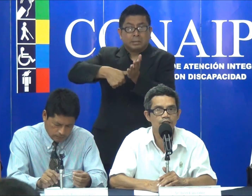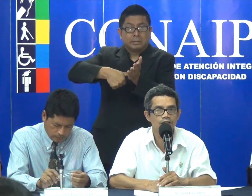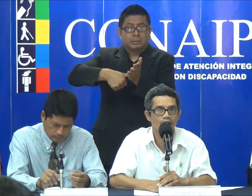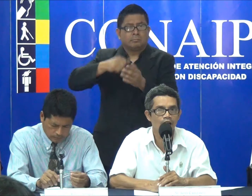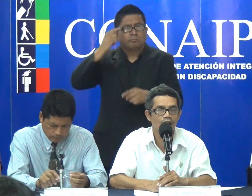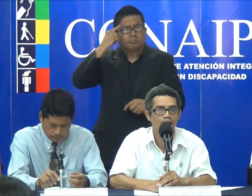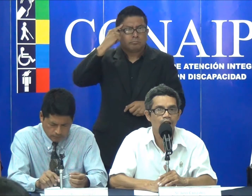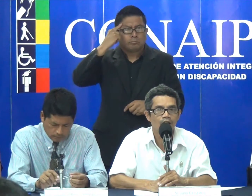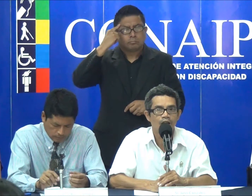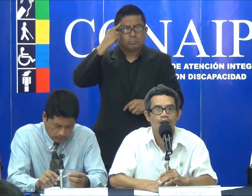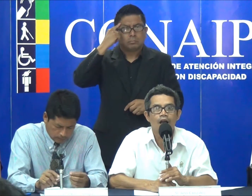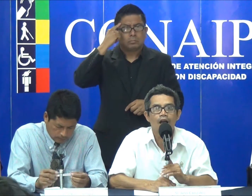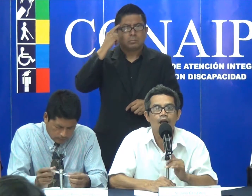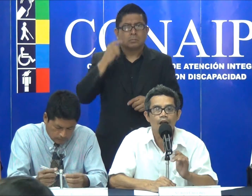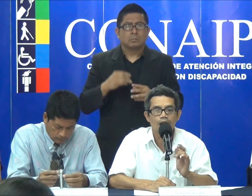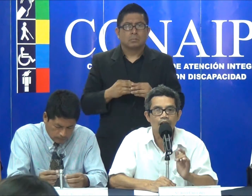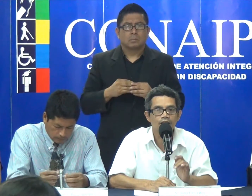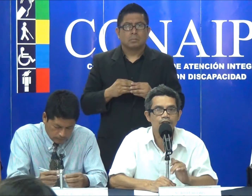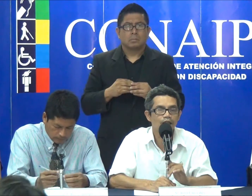no se está